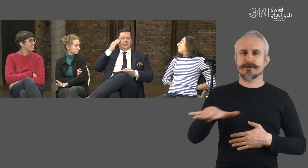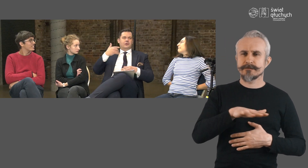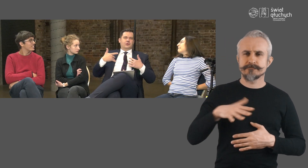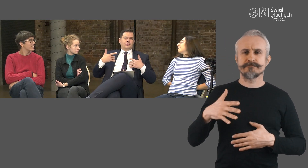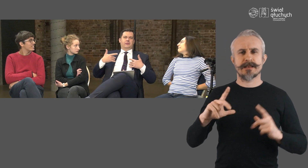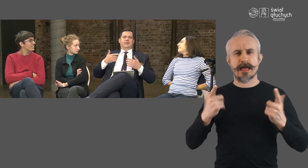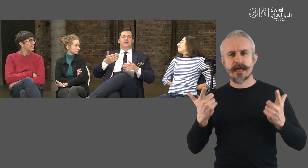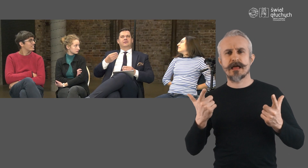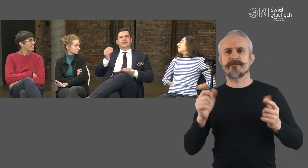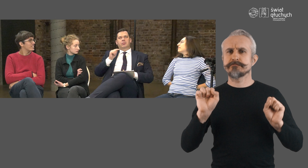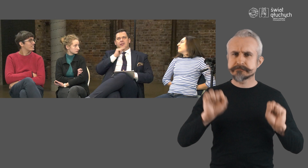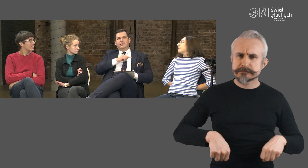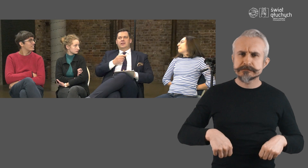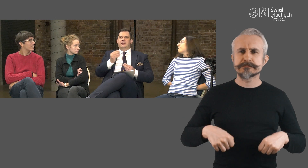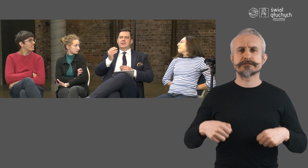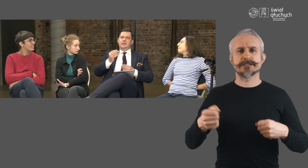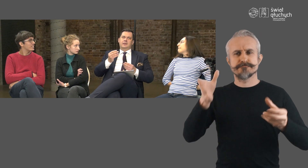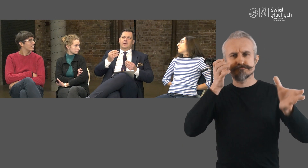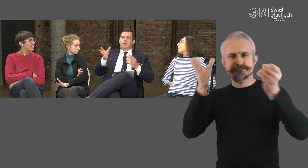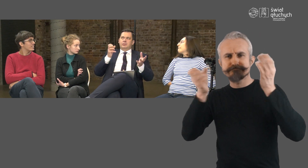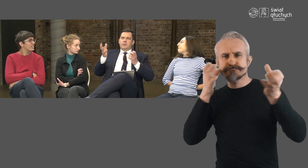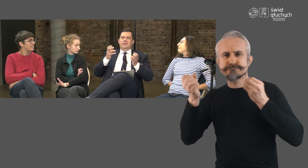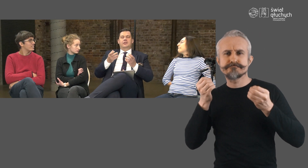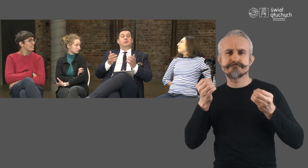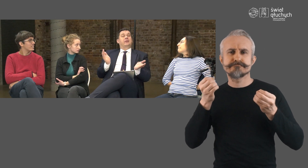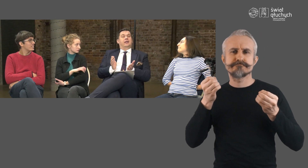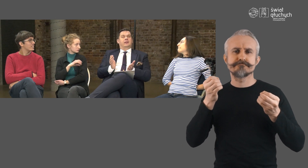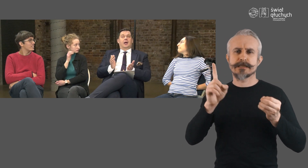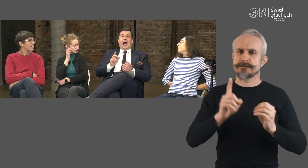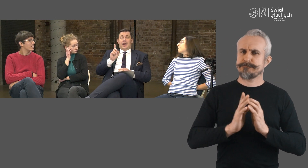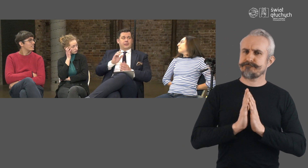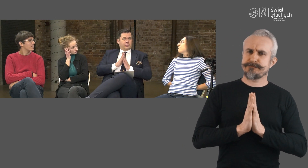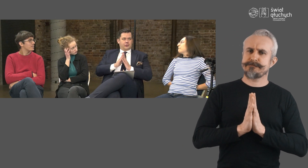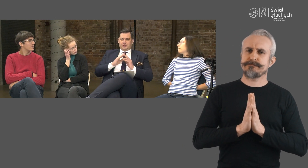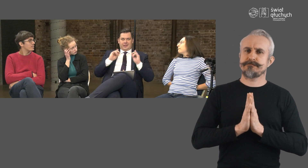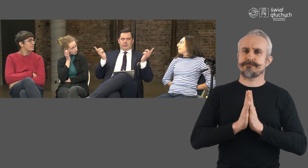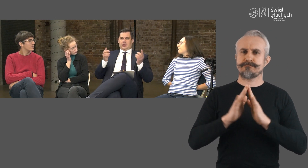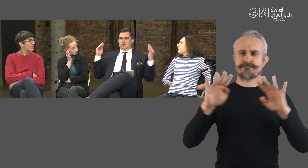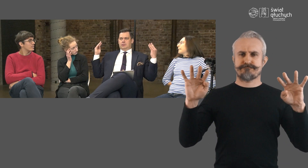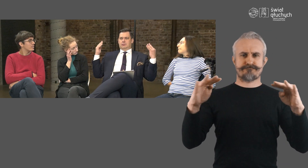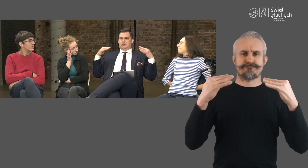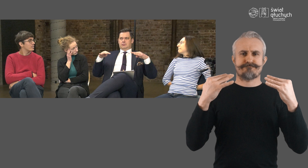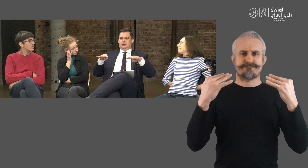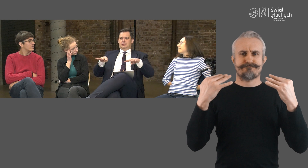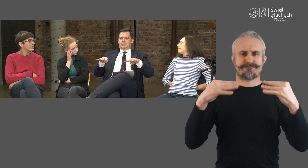świadomości, umiejętności życiowych, więcej potrafili, więcej przyjmowali, czy mniej. Ale proszę, żebyśmy nie robili